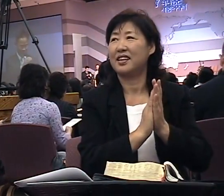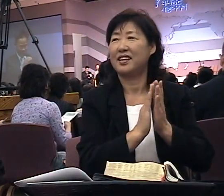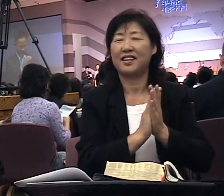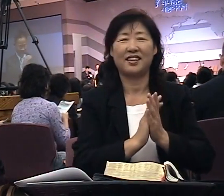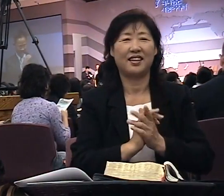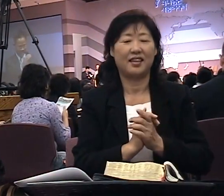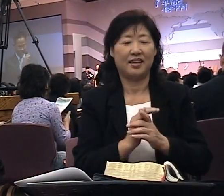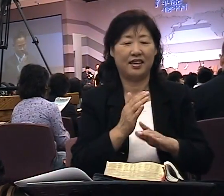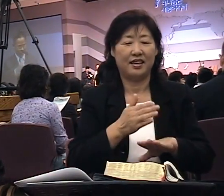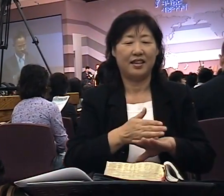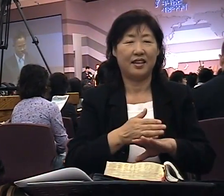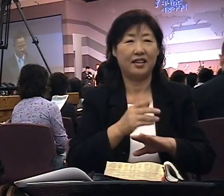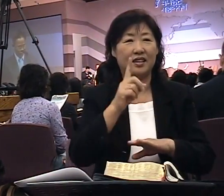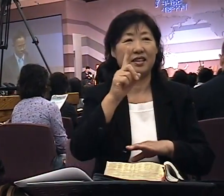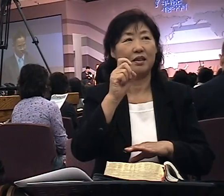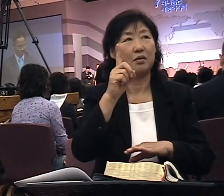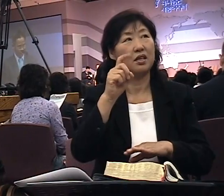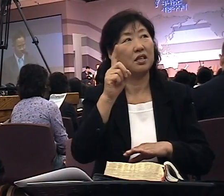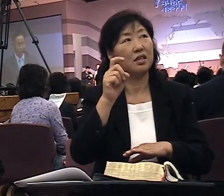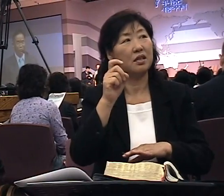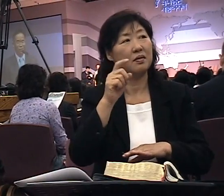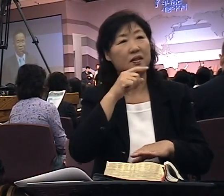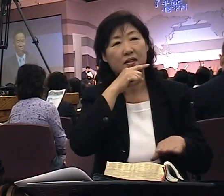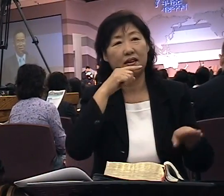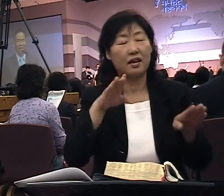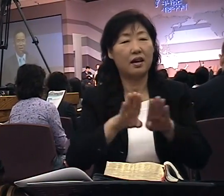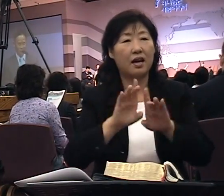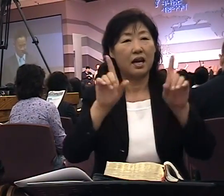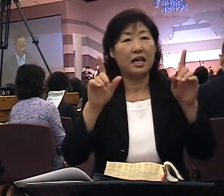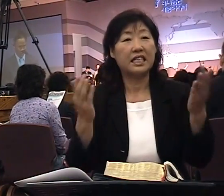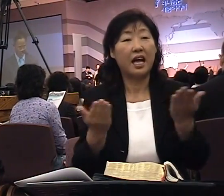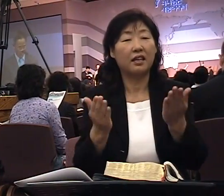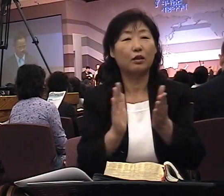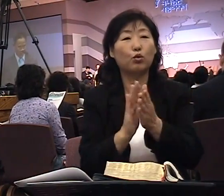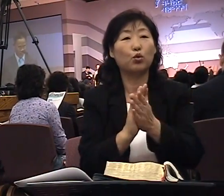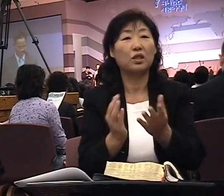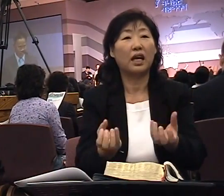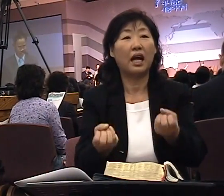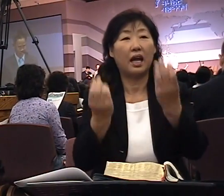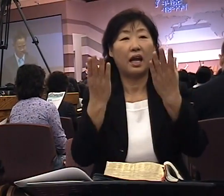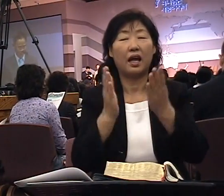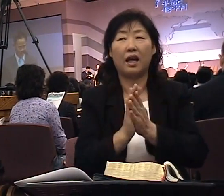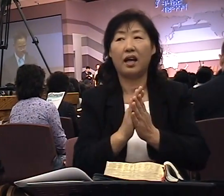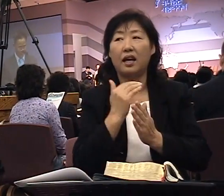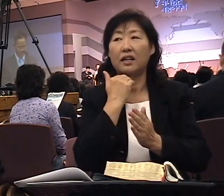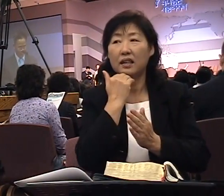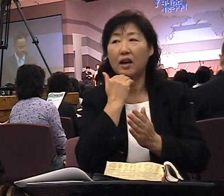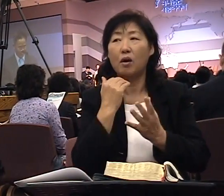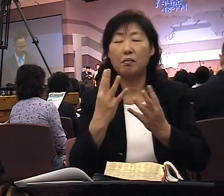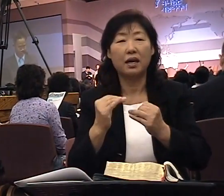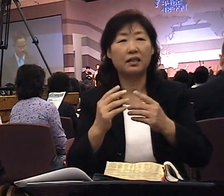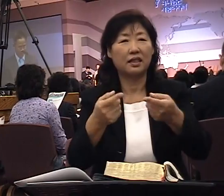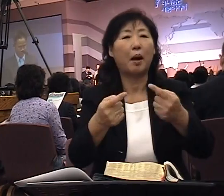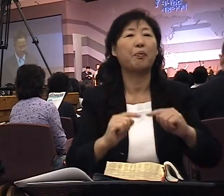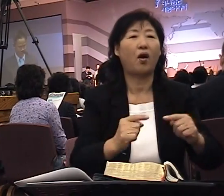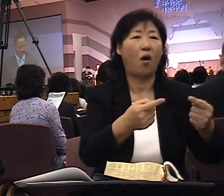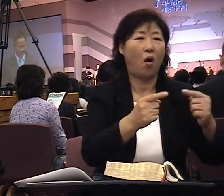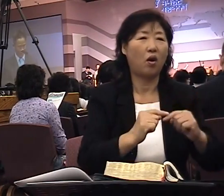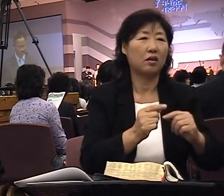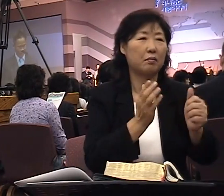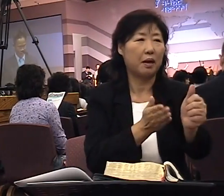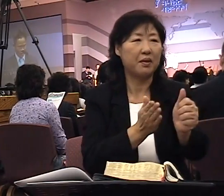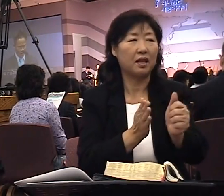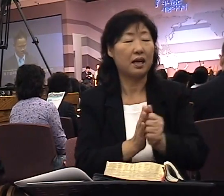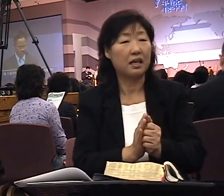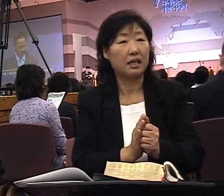네, 감사합니다. 11월 11일 주일은 사회축제입니다. 이건 역시 기대하시고 많이 참여해 주시기를